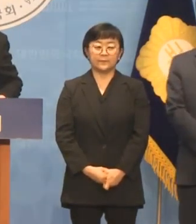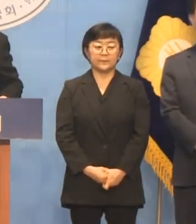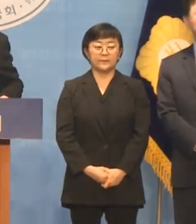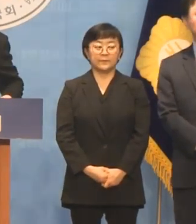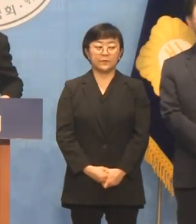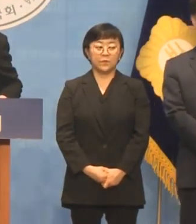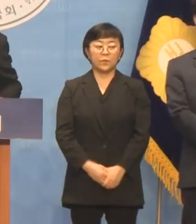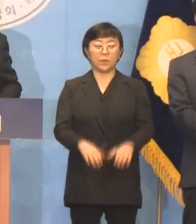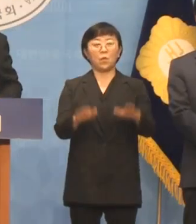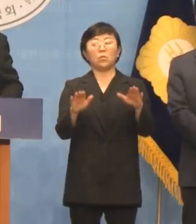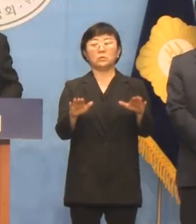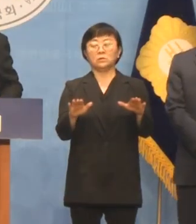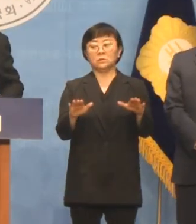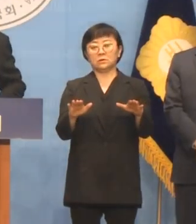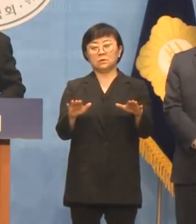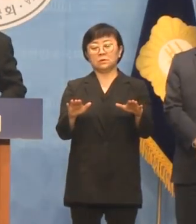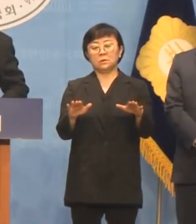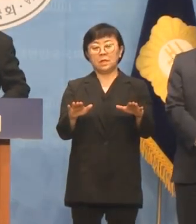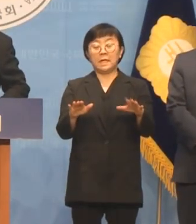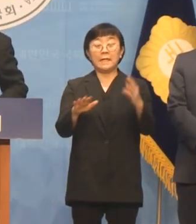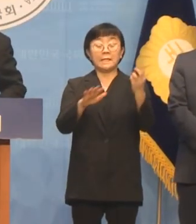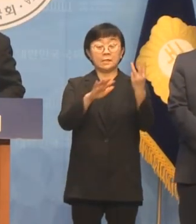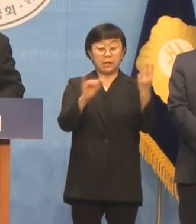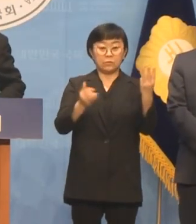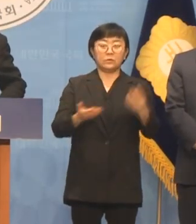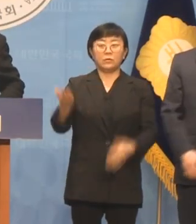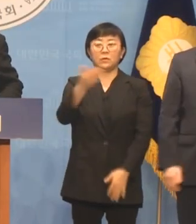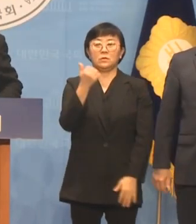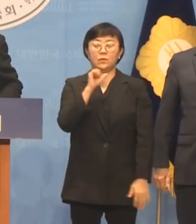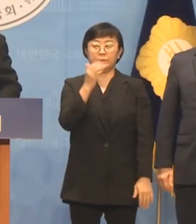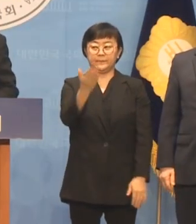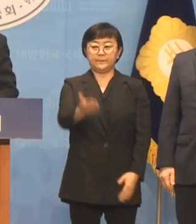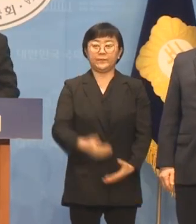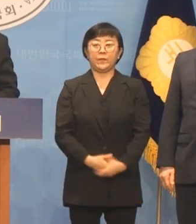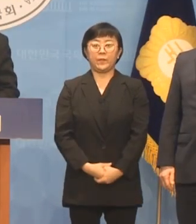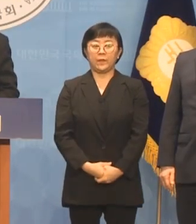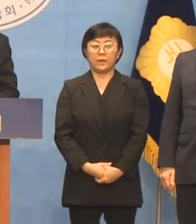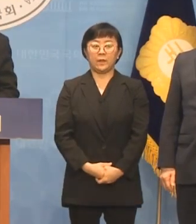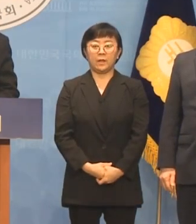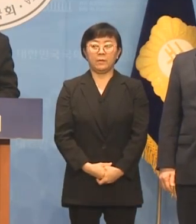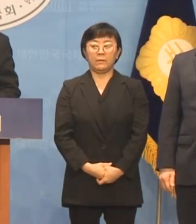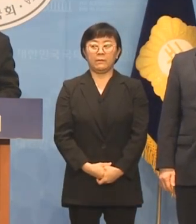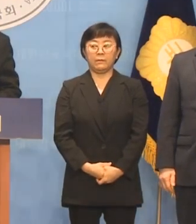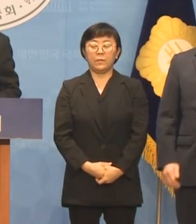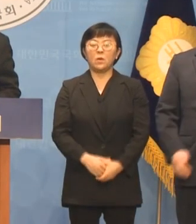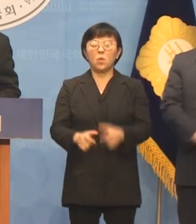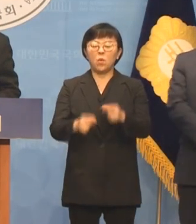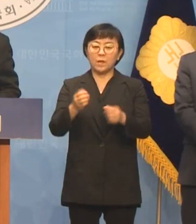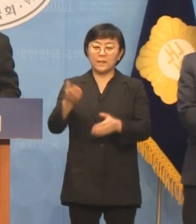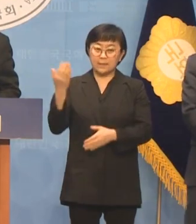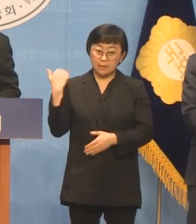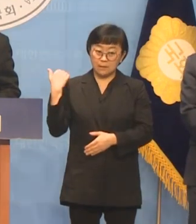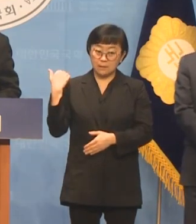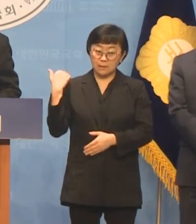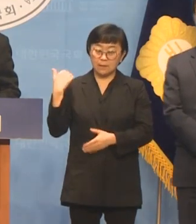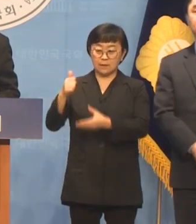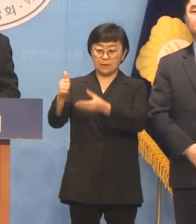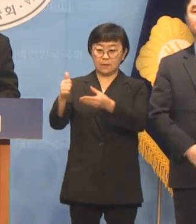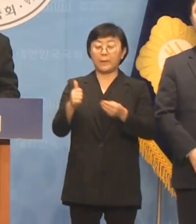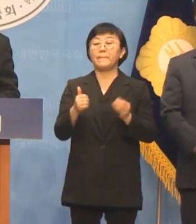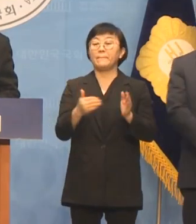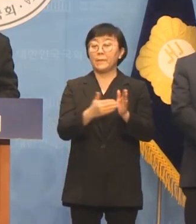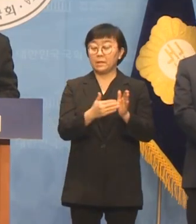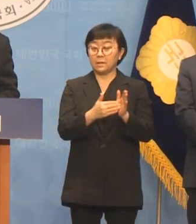예, 오늘은 저희가 세 분을 여러분께 소개해 드리겠습니다. 사실은 꽤 오래전에 영입이